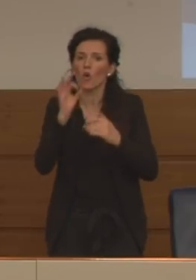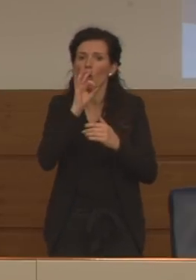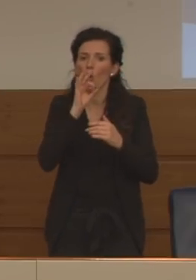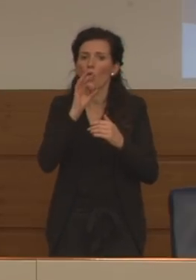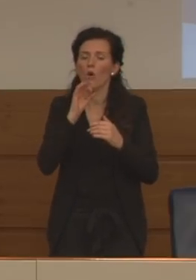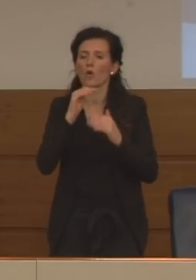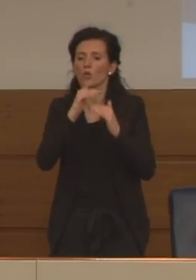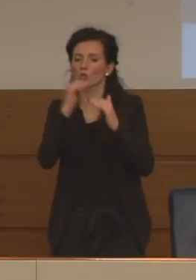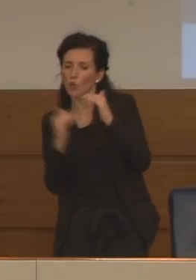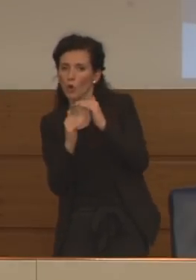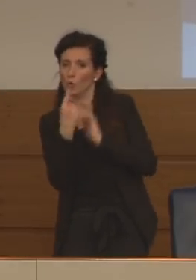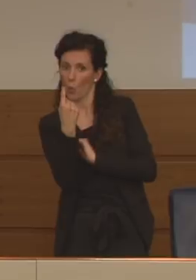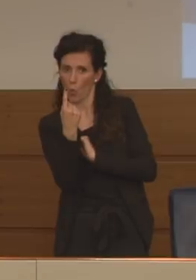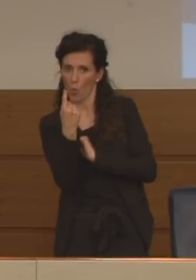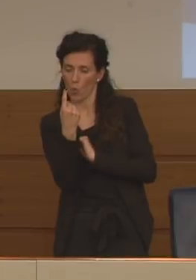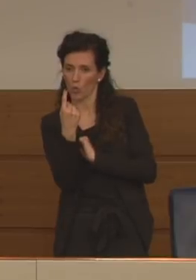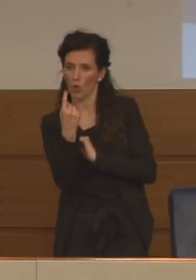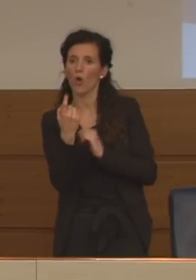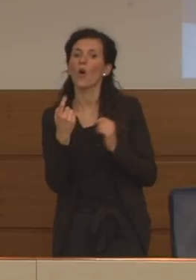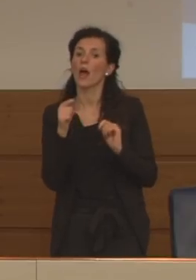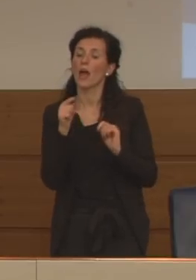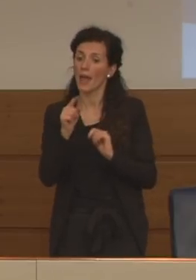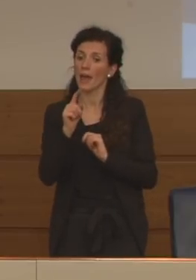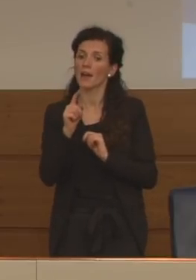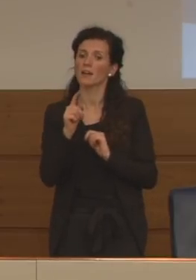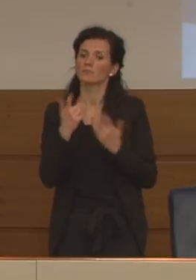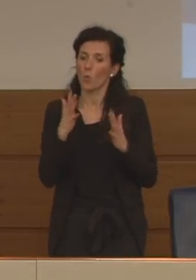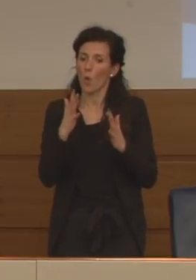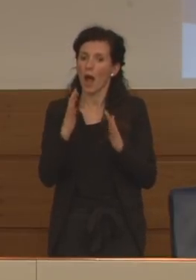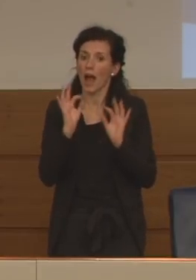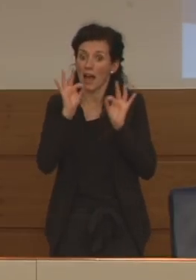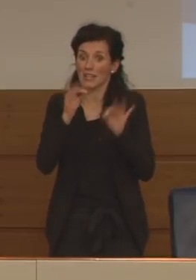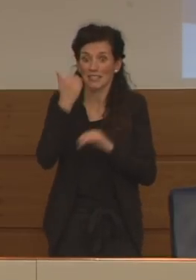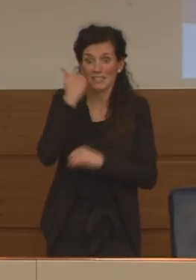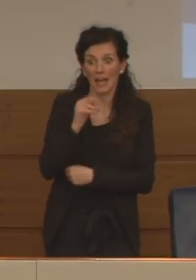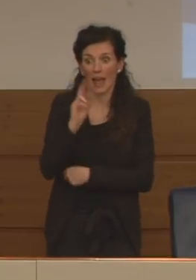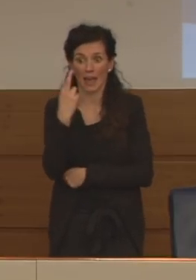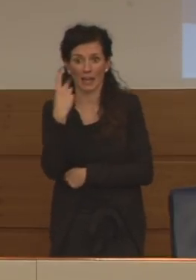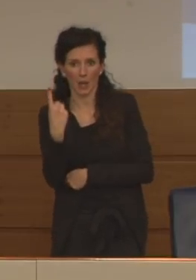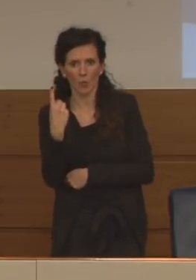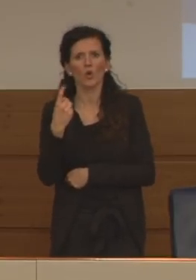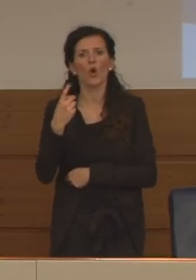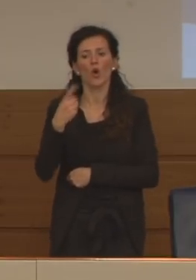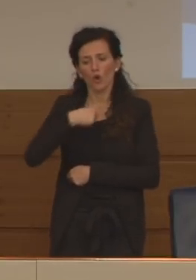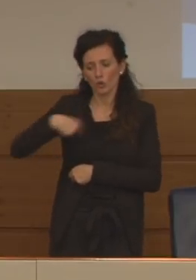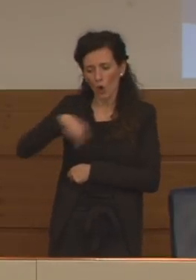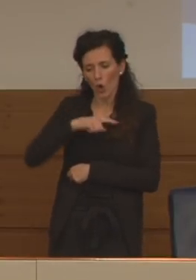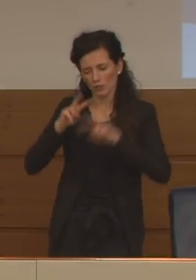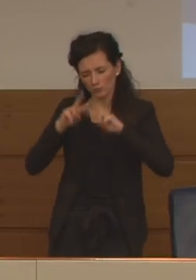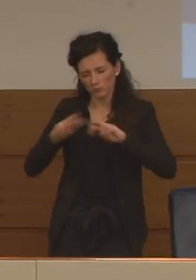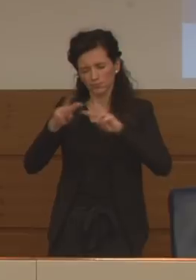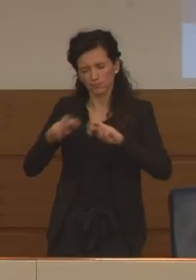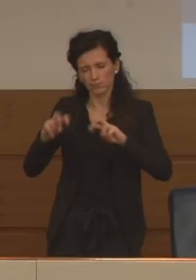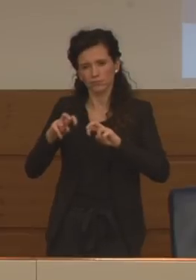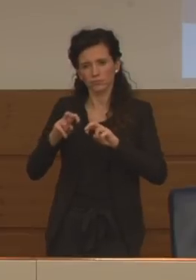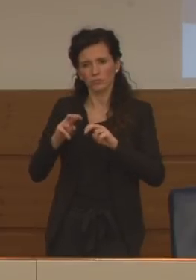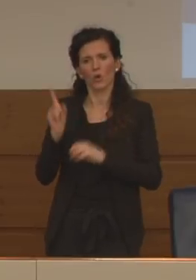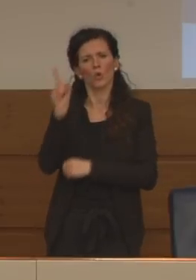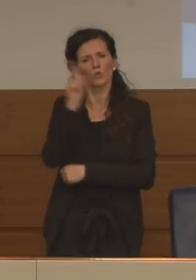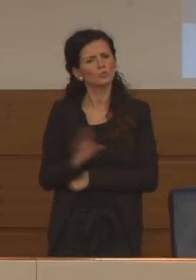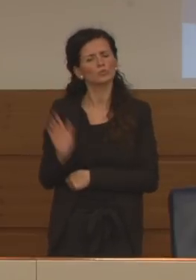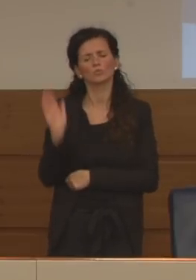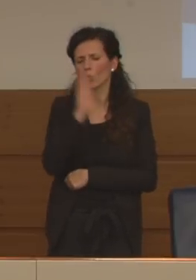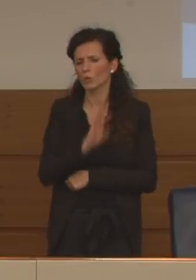stiamo misurando lo cerchiamo di lo cerchiamo di analizzare giorno dopo giorno però credo anche nella spiegazione